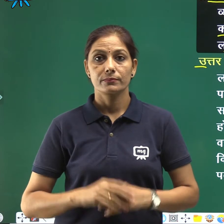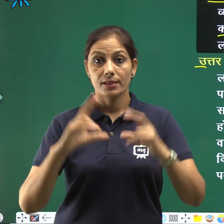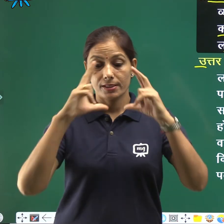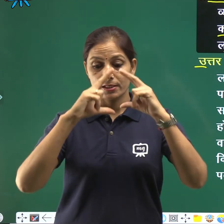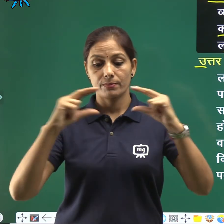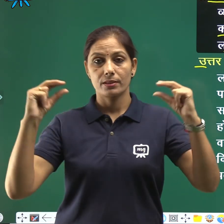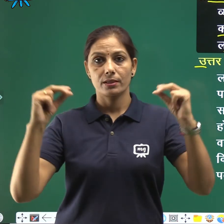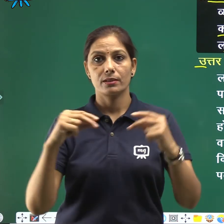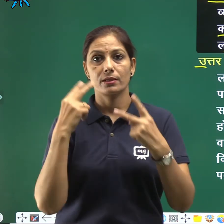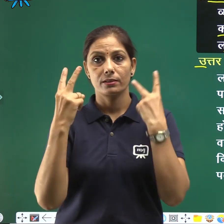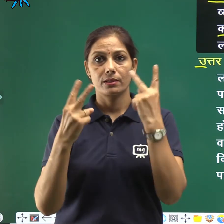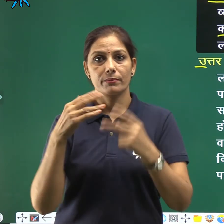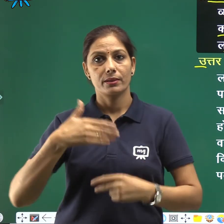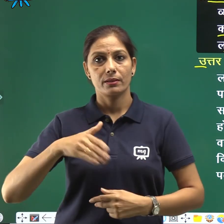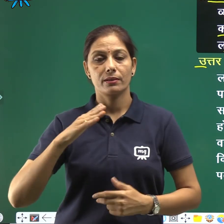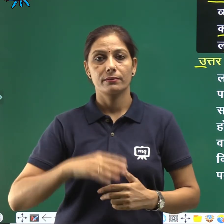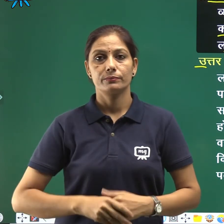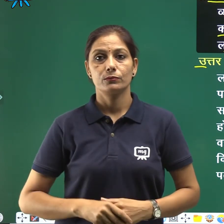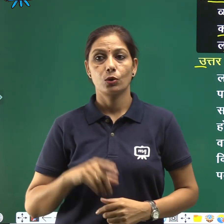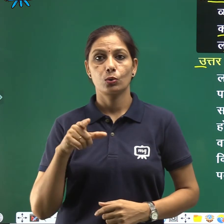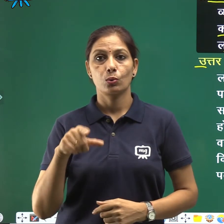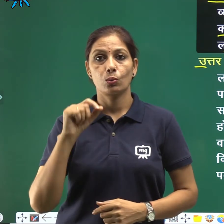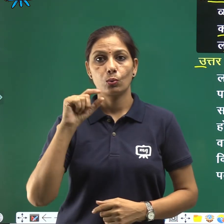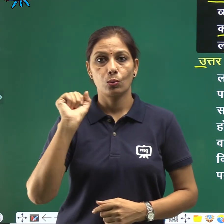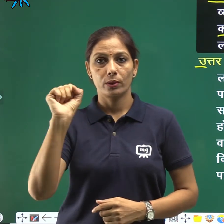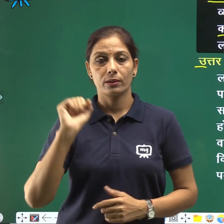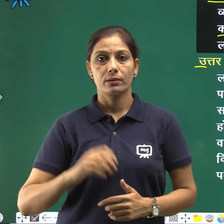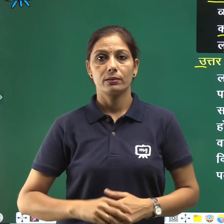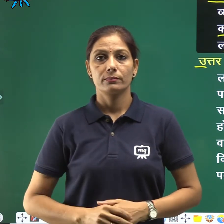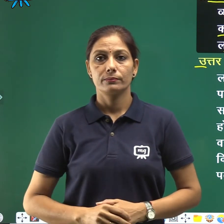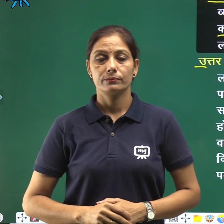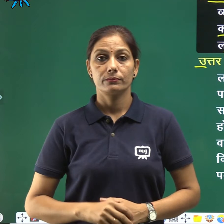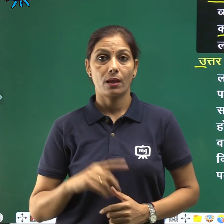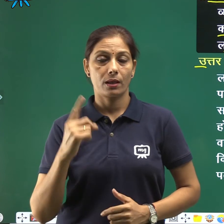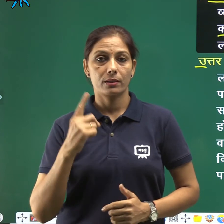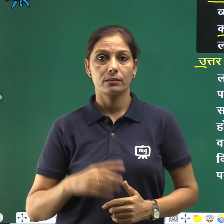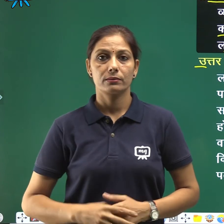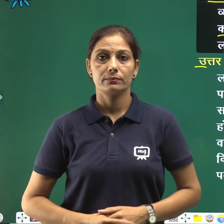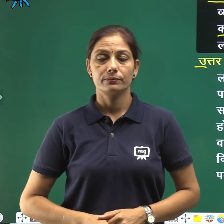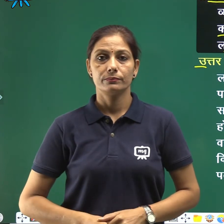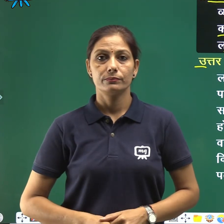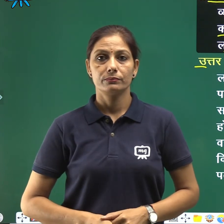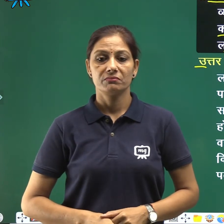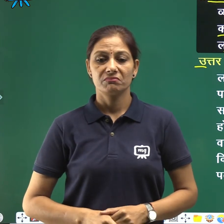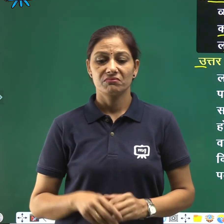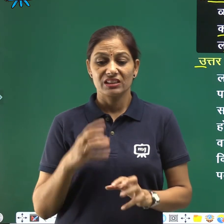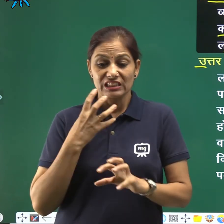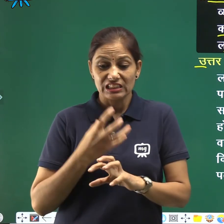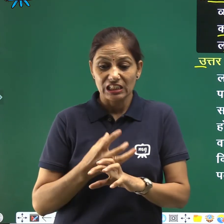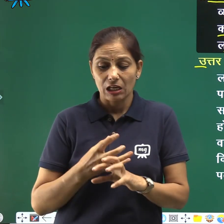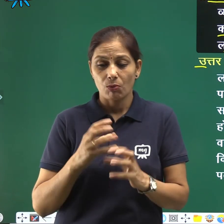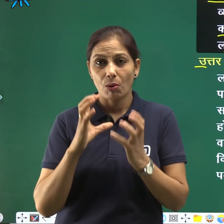जापान यात्रा पर गए तो उन्होंने एक झुलसा हुआ पत्थर